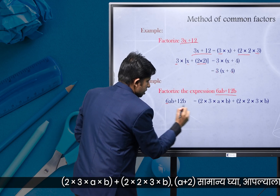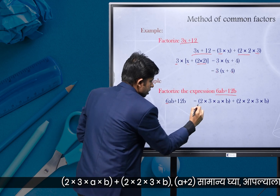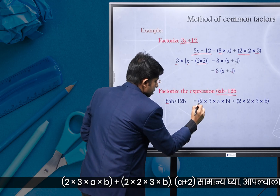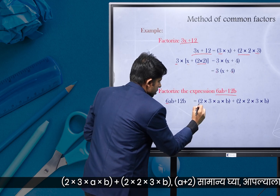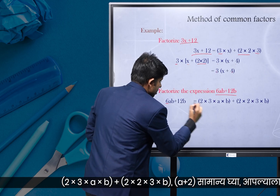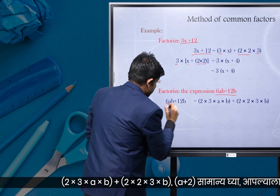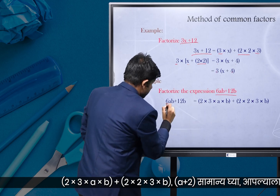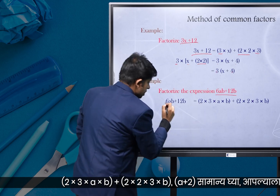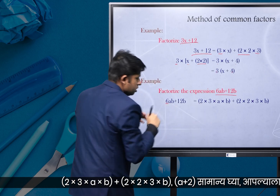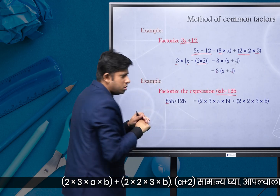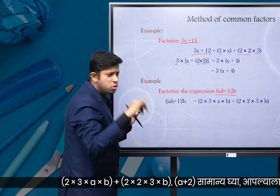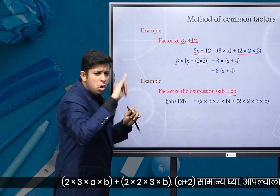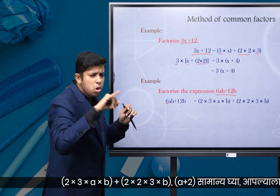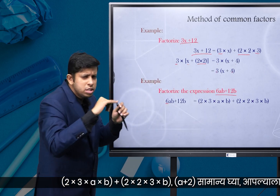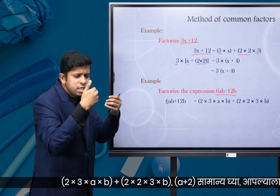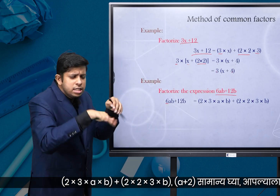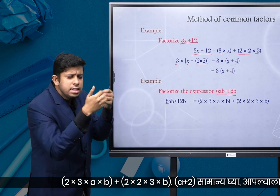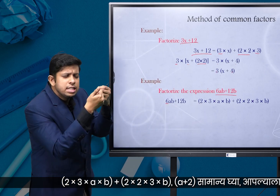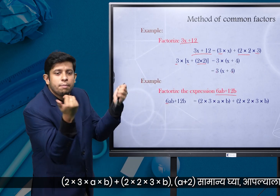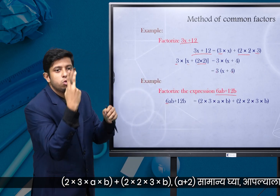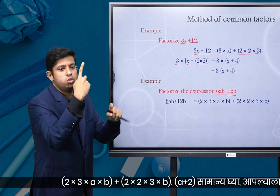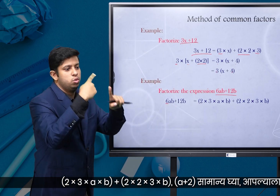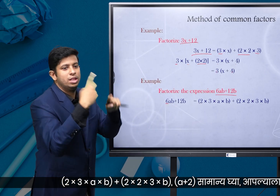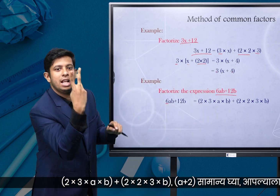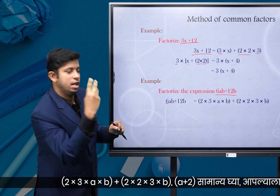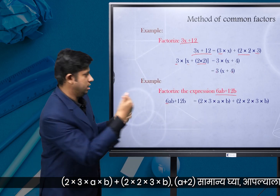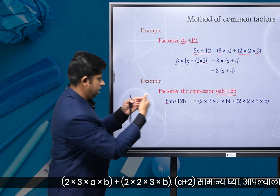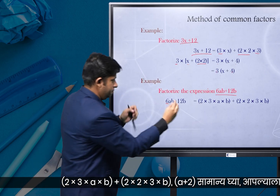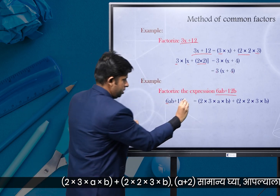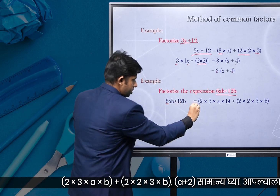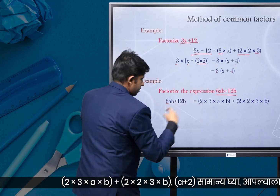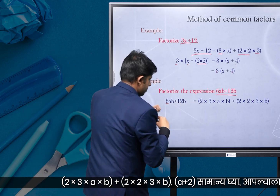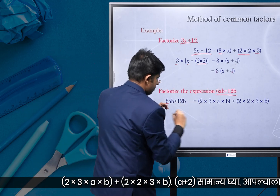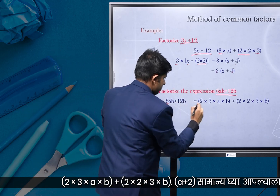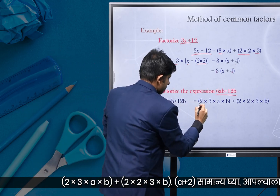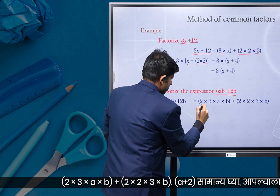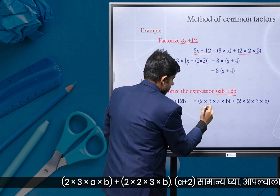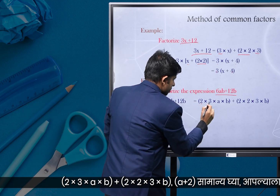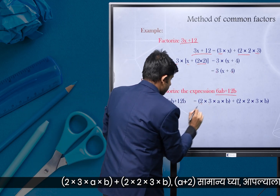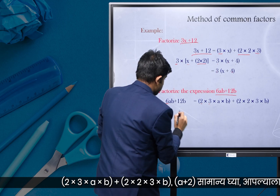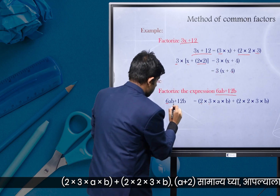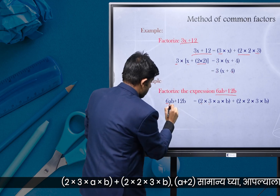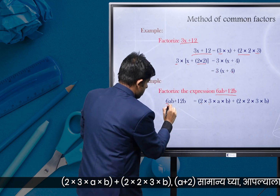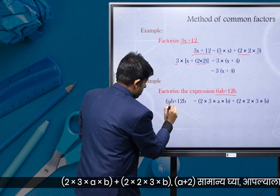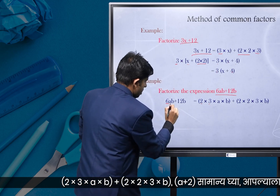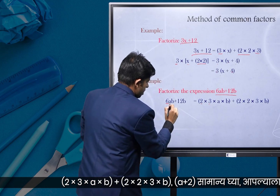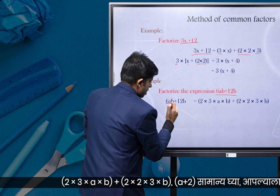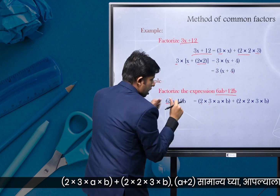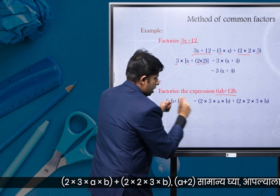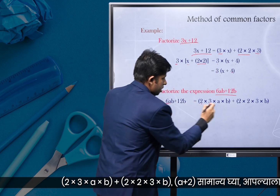बरोबर कंसामध्ये 2 गुणिले 3 गुणिले a गुणिले b कंस बंद अधिक कंस सुरू